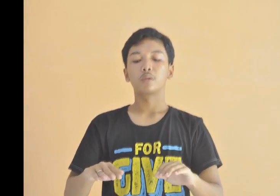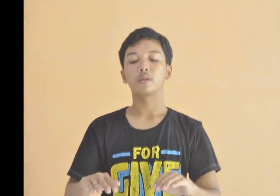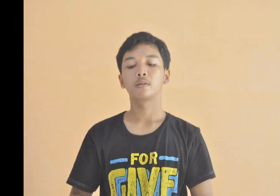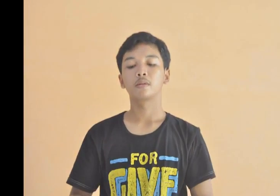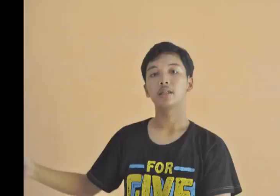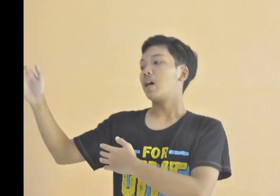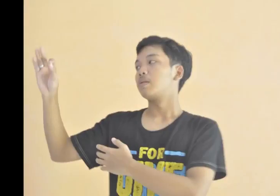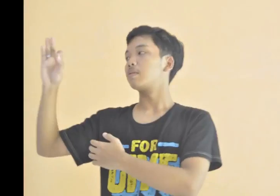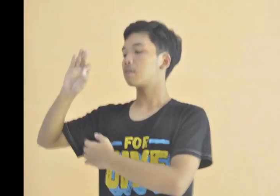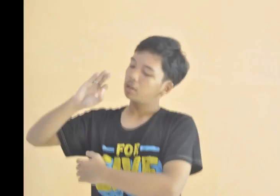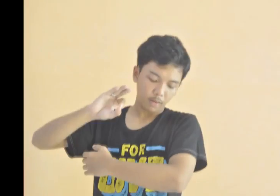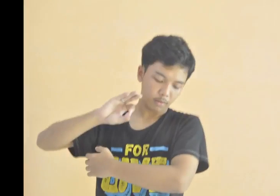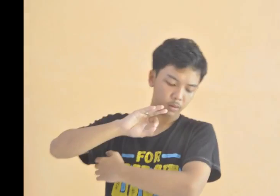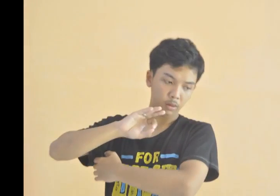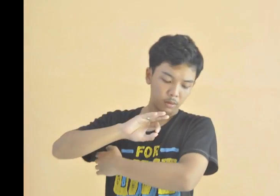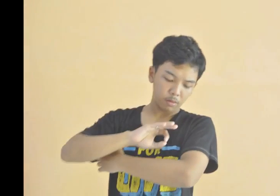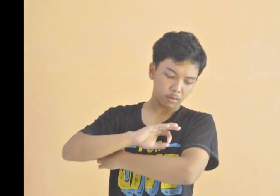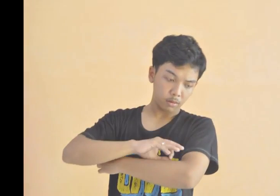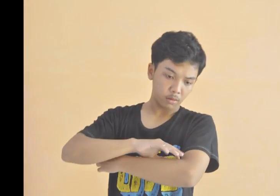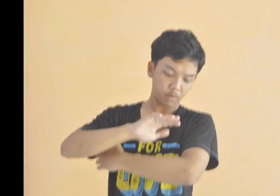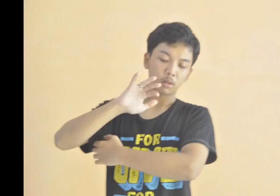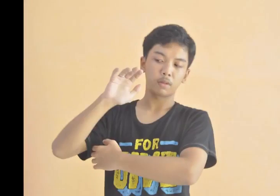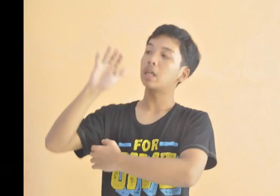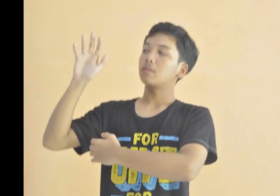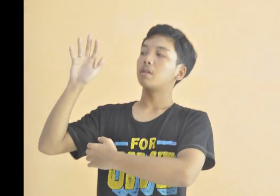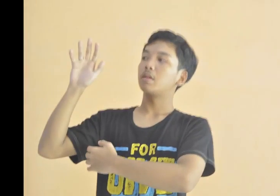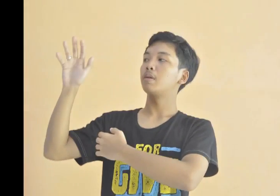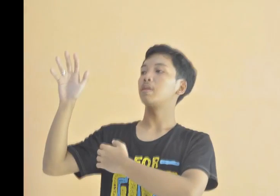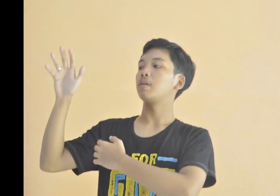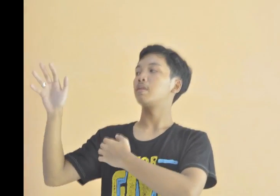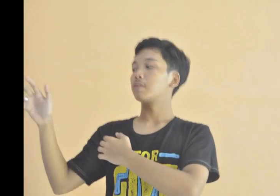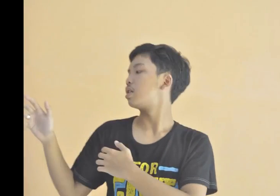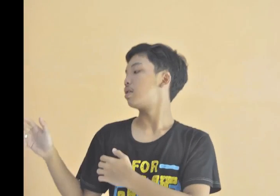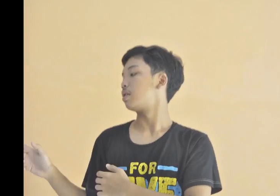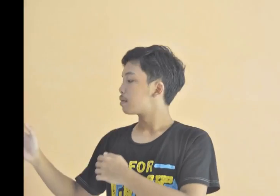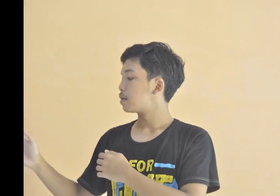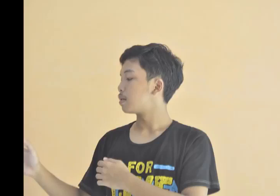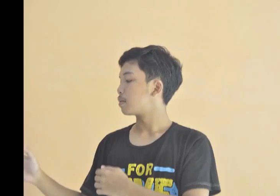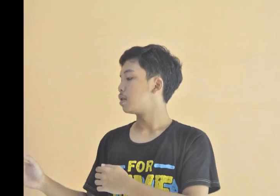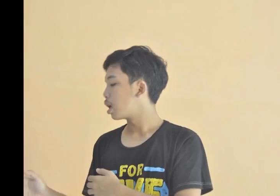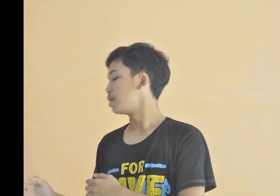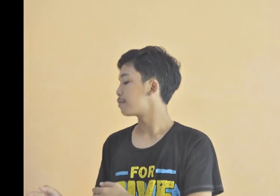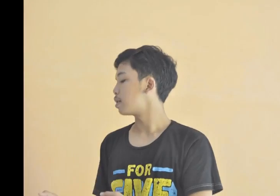tenggelam. Pasang akan surut bertemu akan